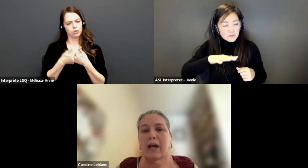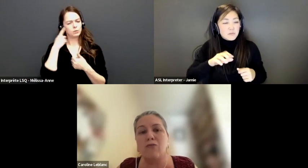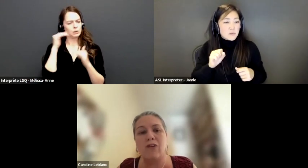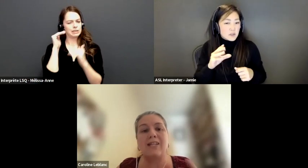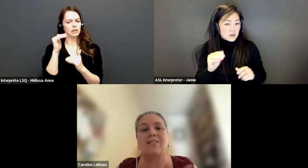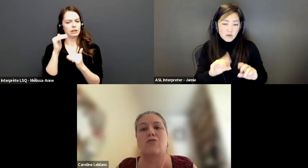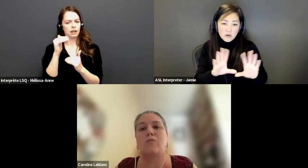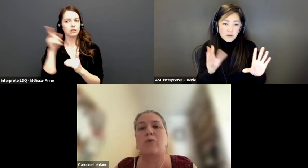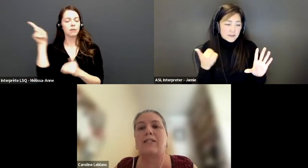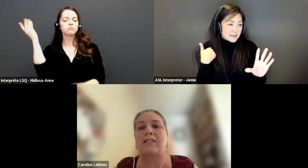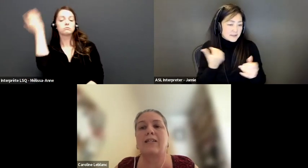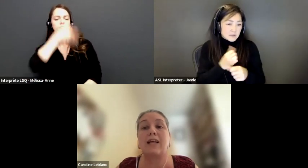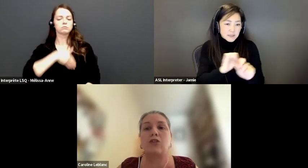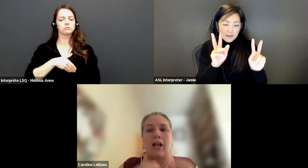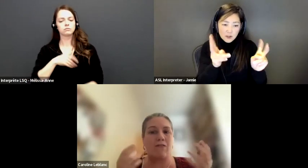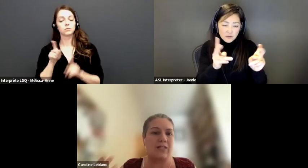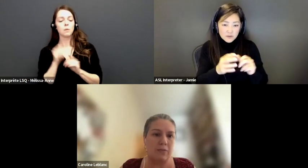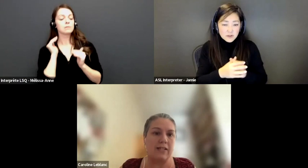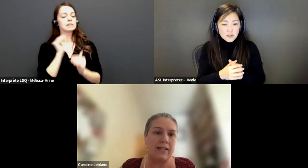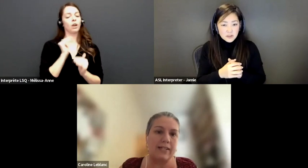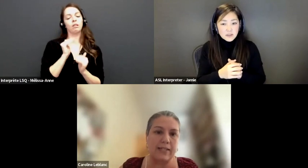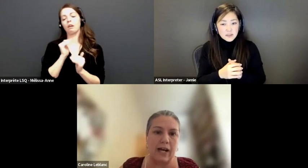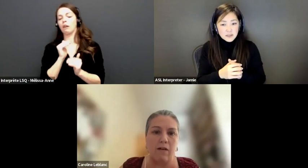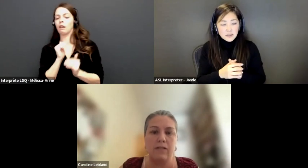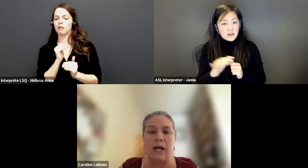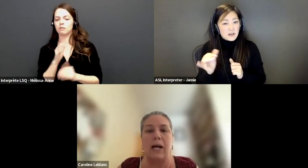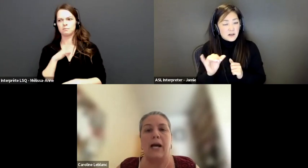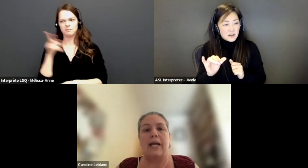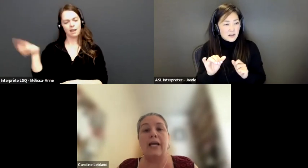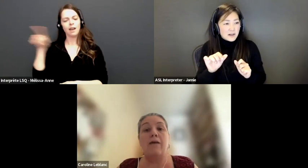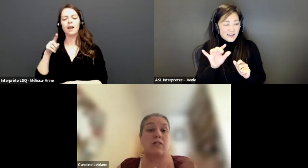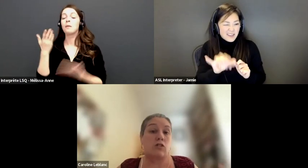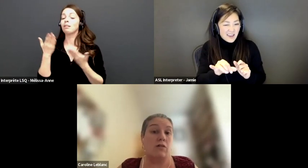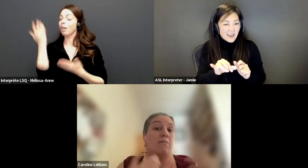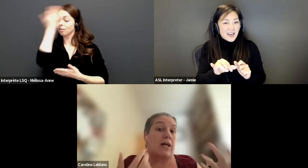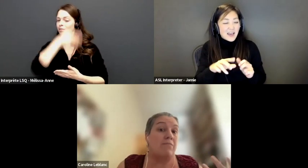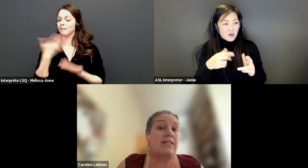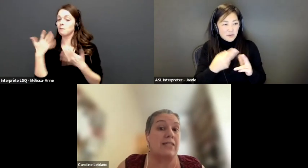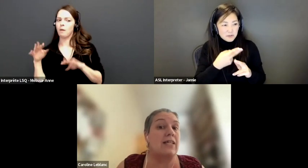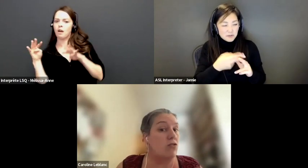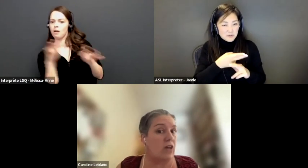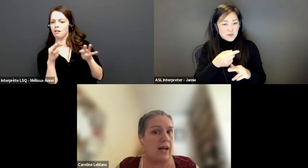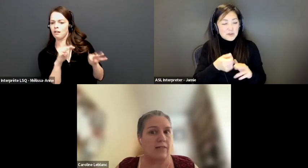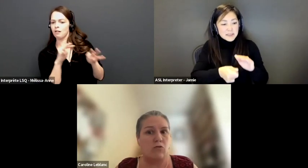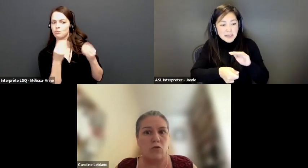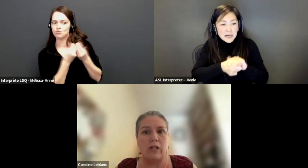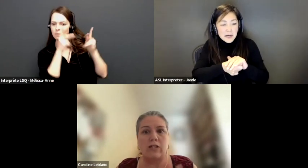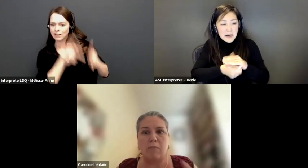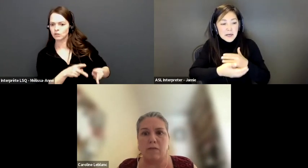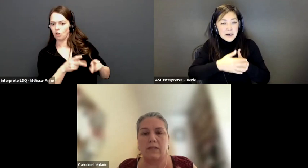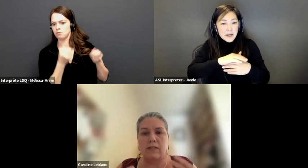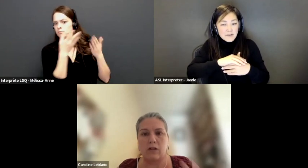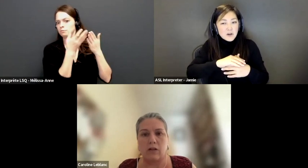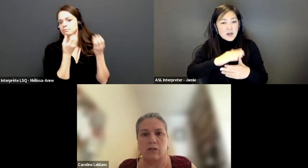pour camoufler des enjeux politiques tels que la visibilité de l'itinérance. Et ça, même si c'est une violation au droit